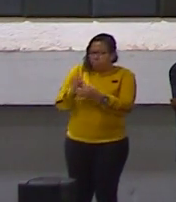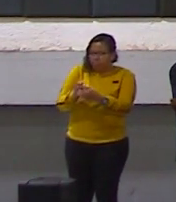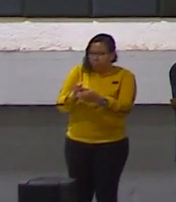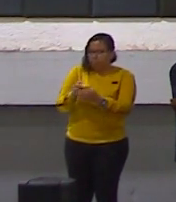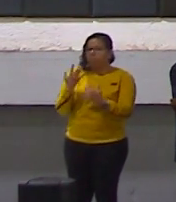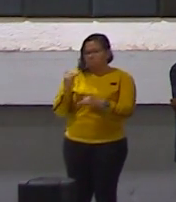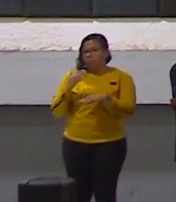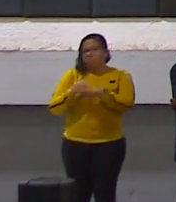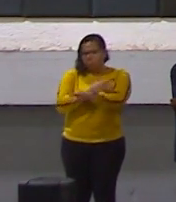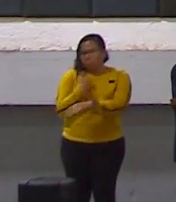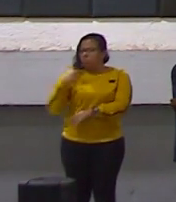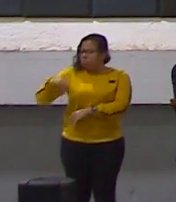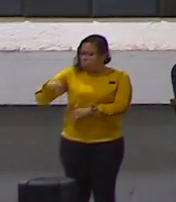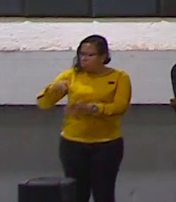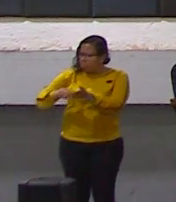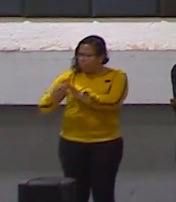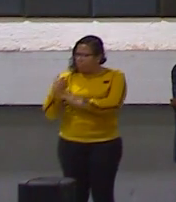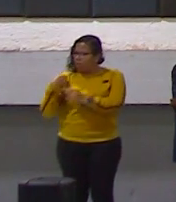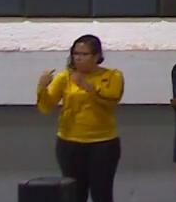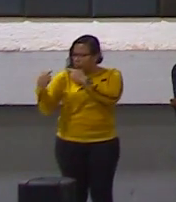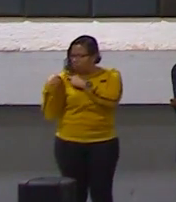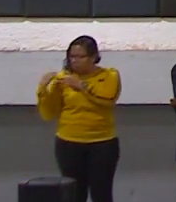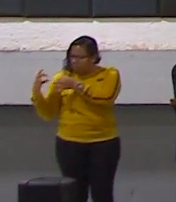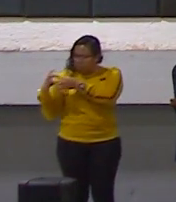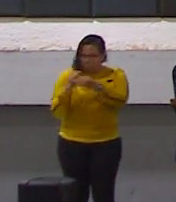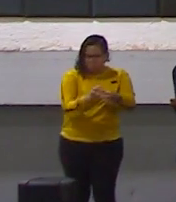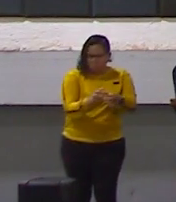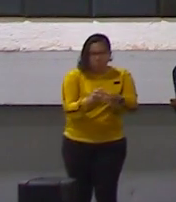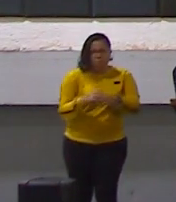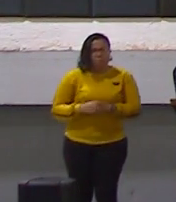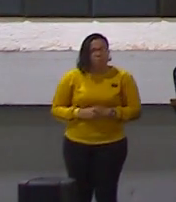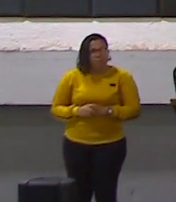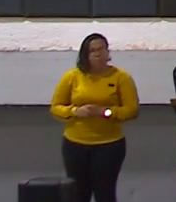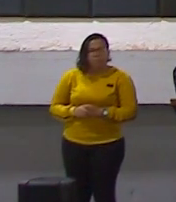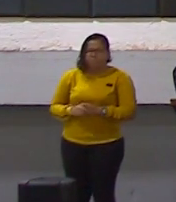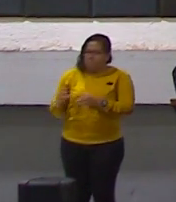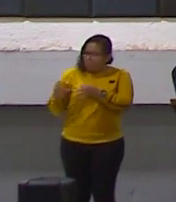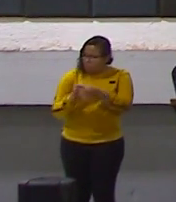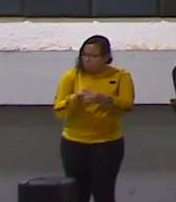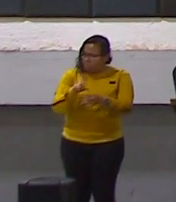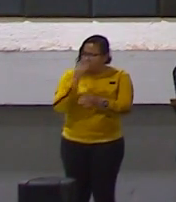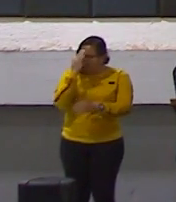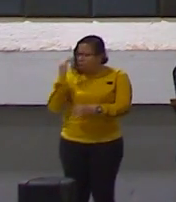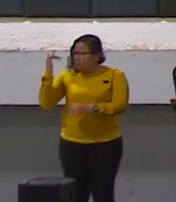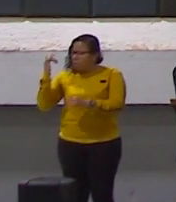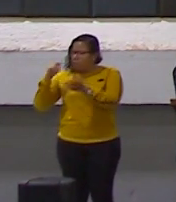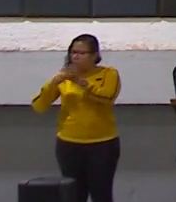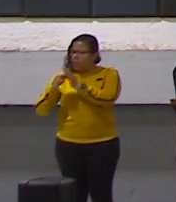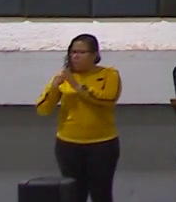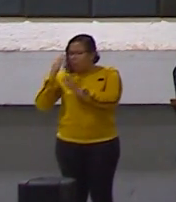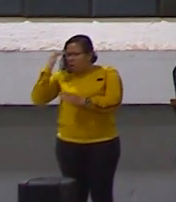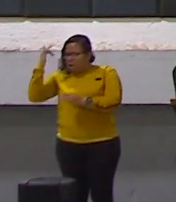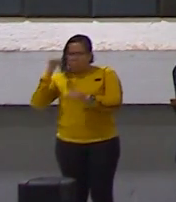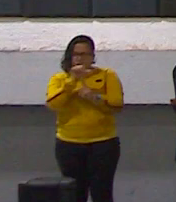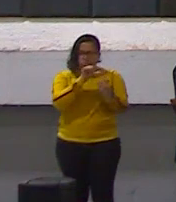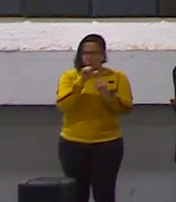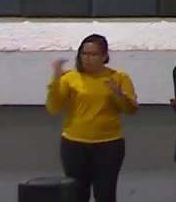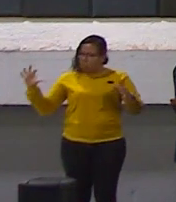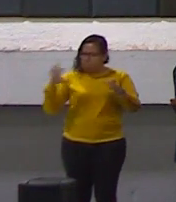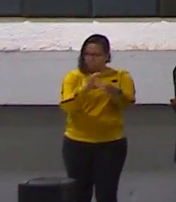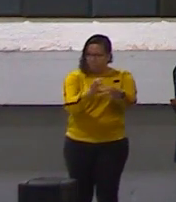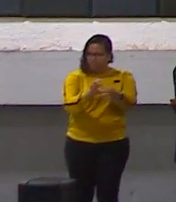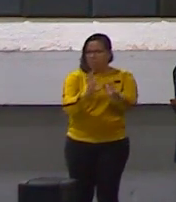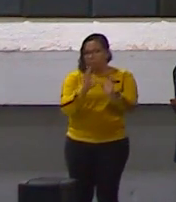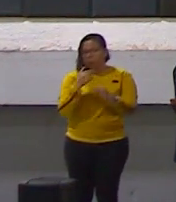la escuela sería la responsable de conectar la academia con lo social hay una tesis de una